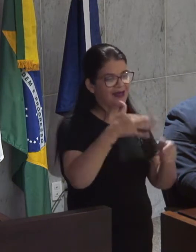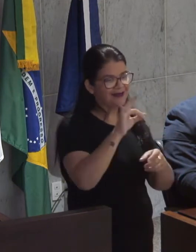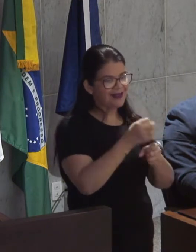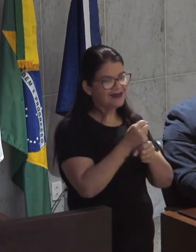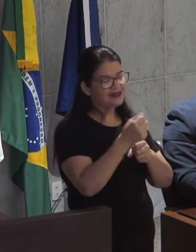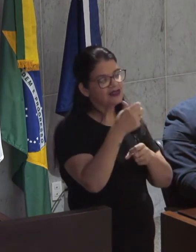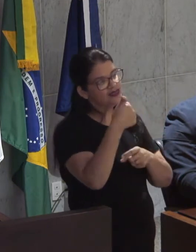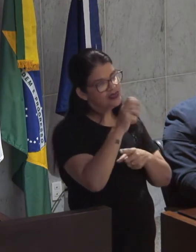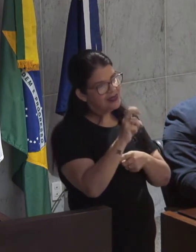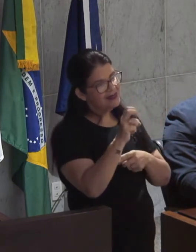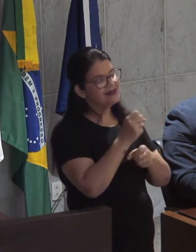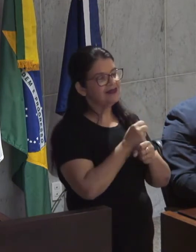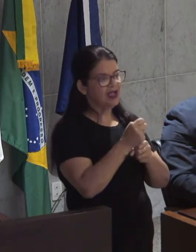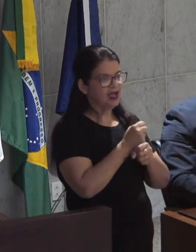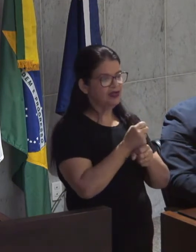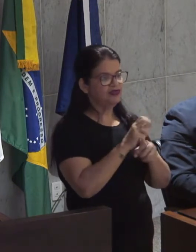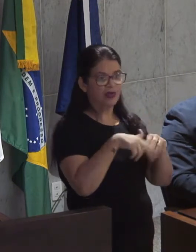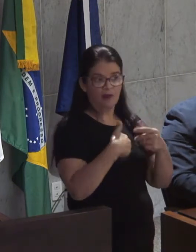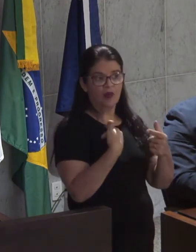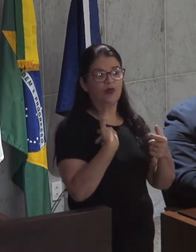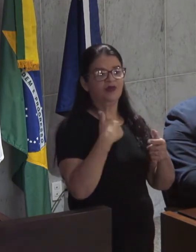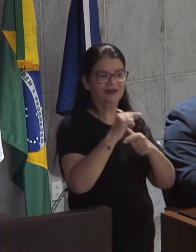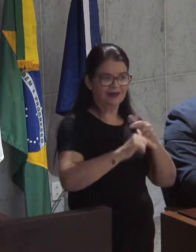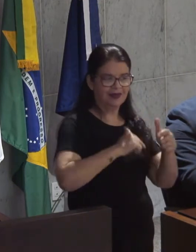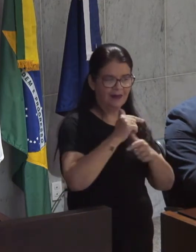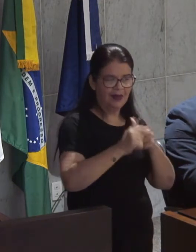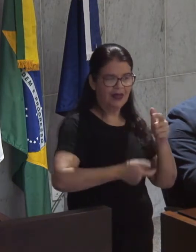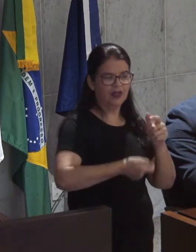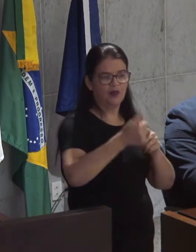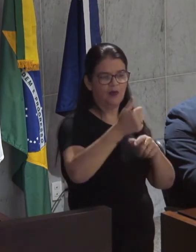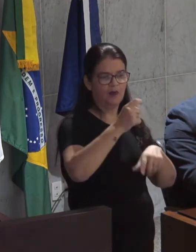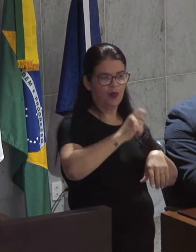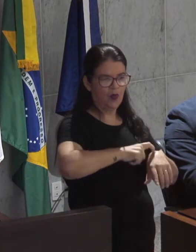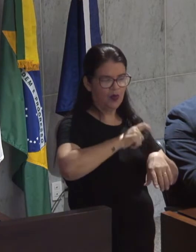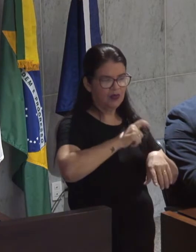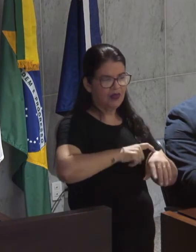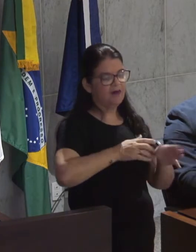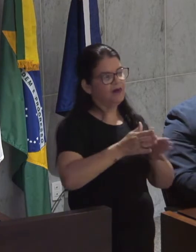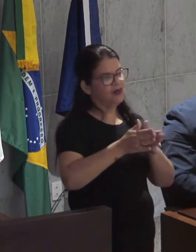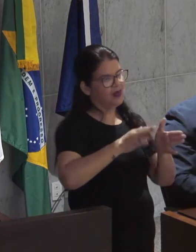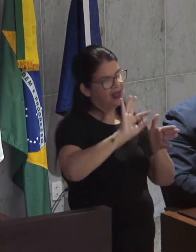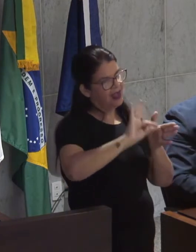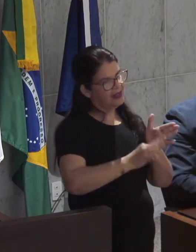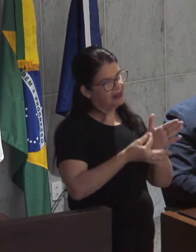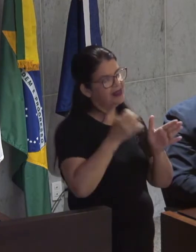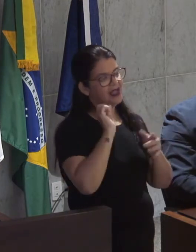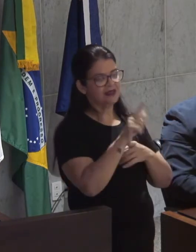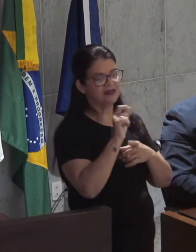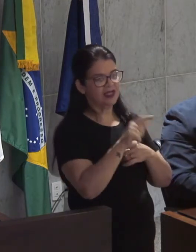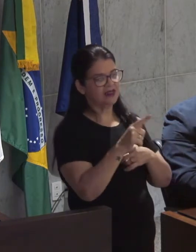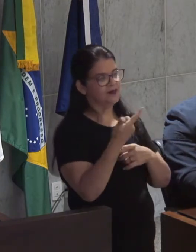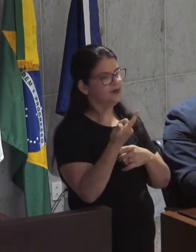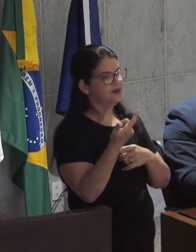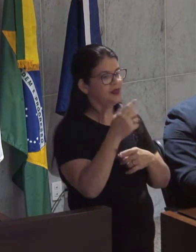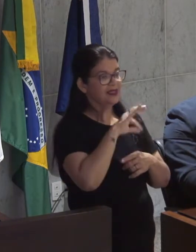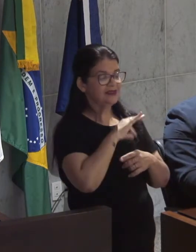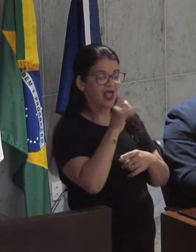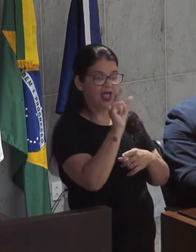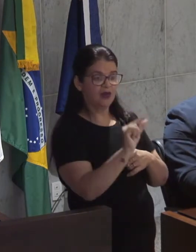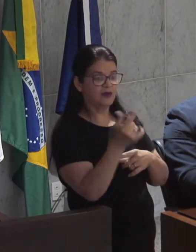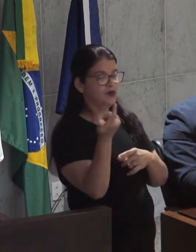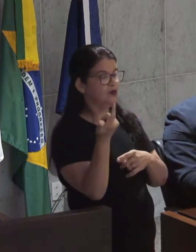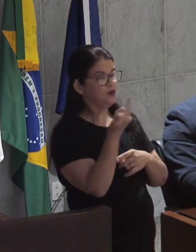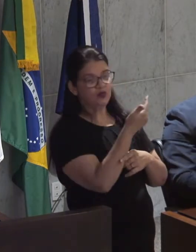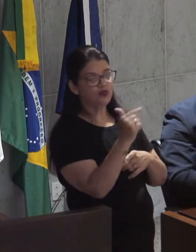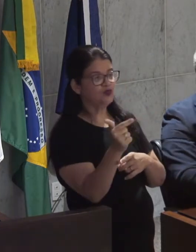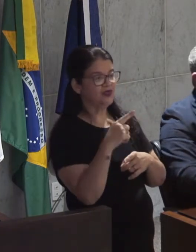15 anos, e por ter trabalhado pouco tempo na vida com carteira assinada, não teve a condição de atingir o valor do salário mínimo. Pouca